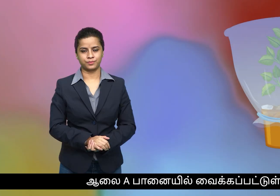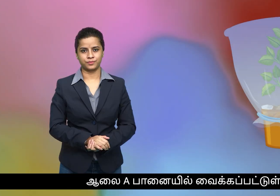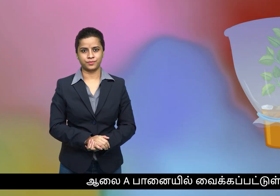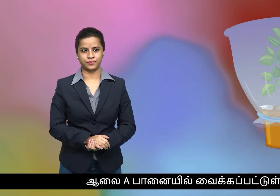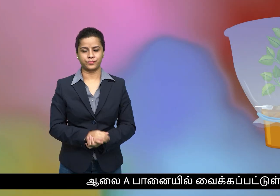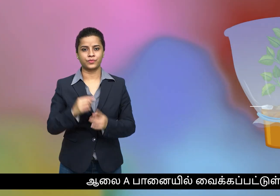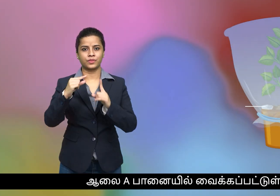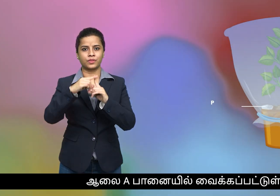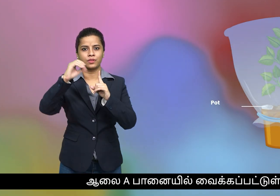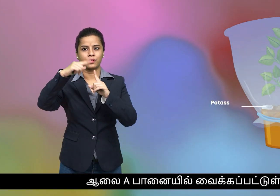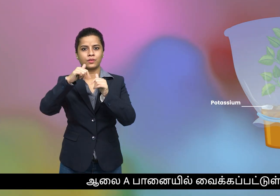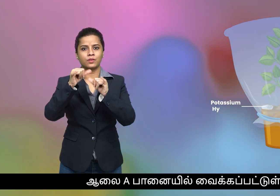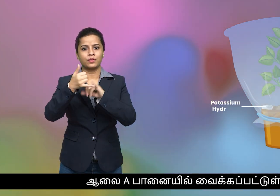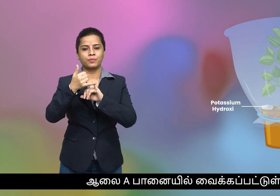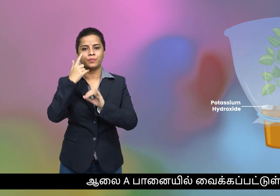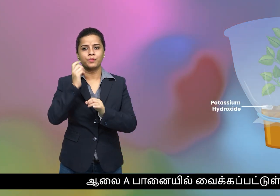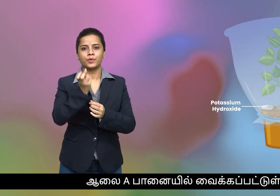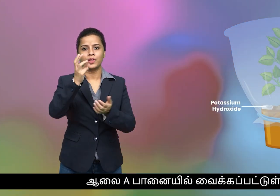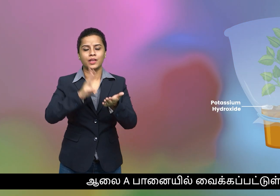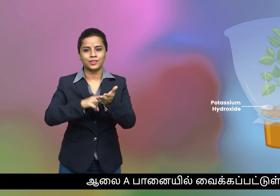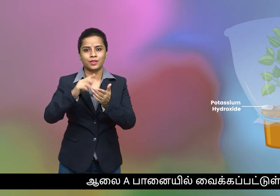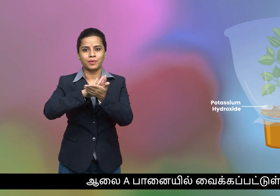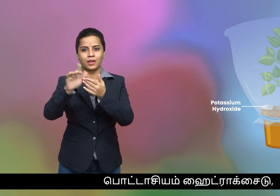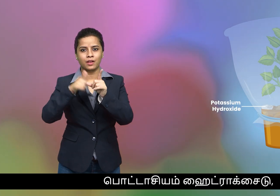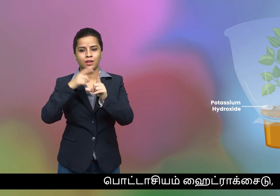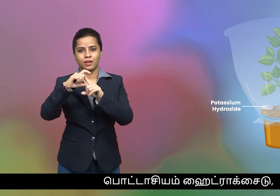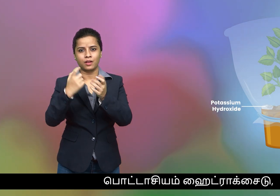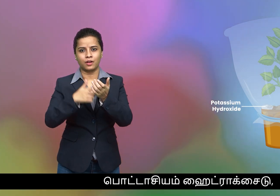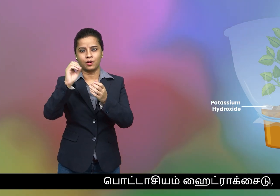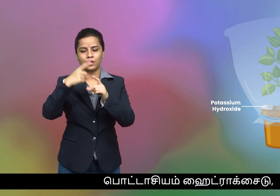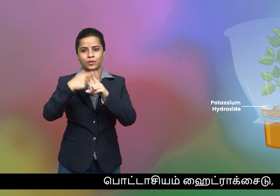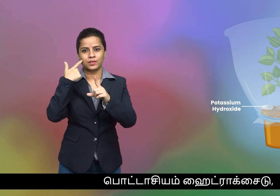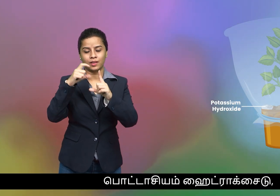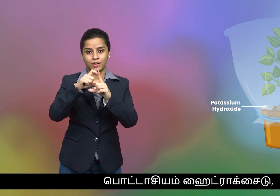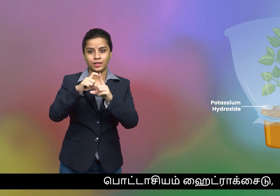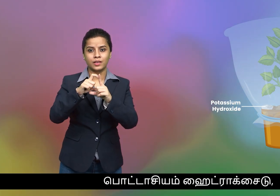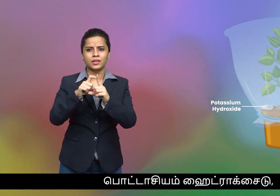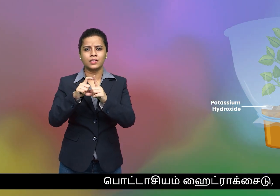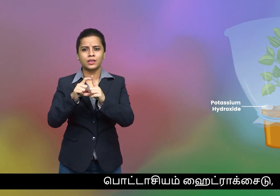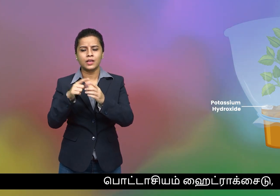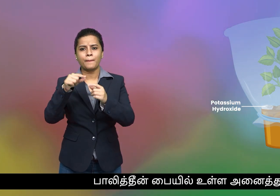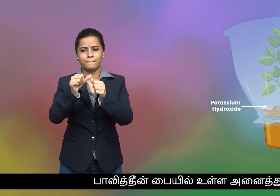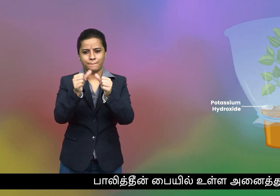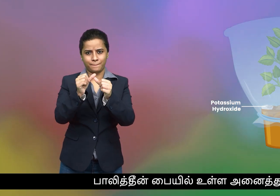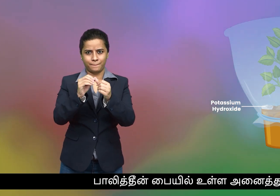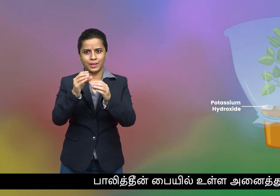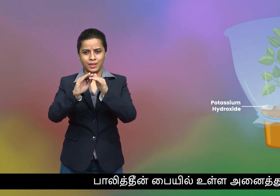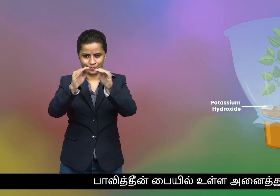ஆலை ஏ பானையில் வைக்கப்பட்டுள்ள பொட்டாசியம் ஹைட்ராக்சைடு பாலித்தீன் பையில்